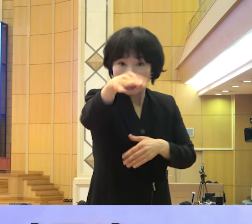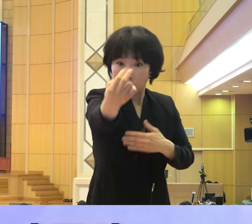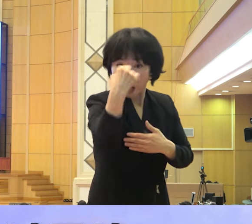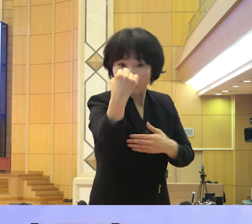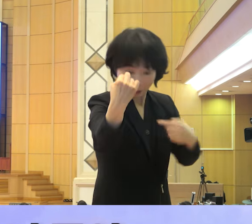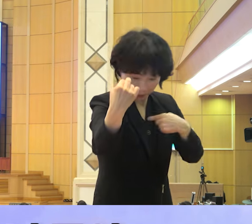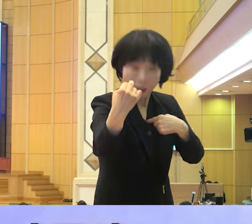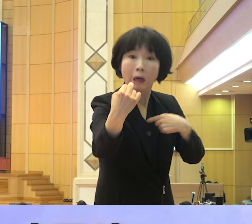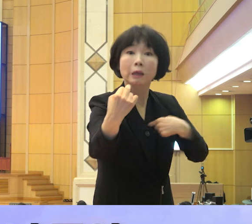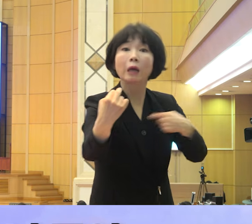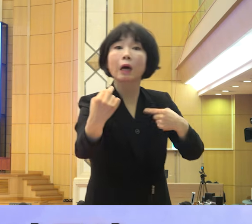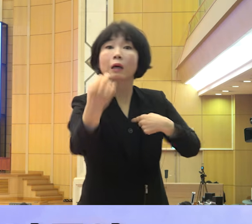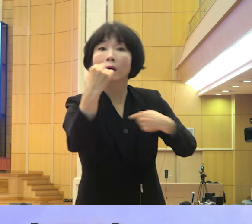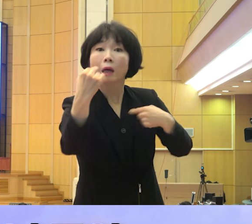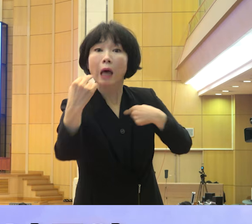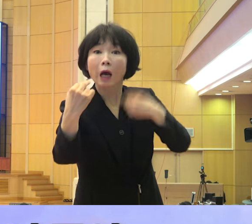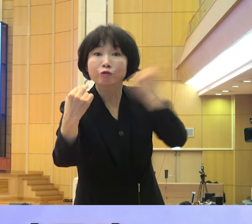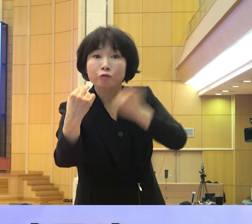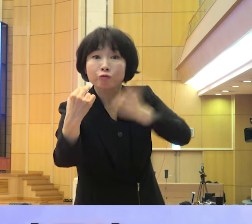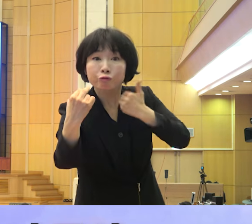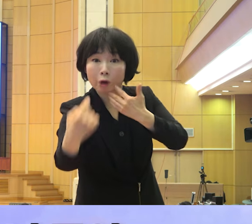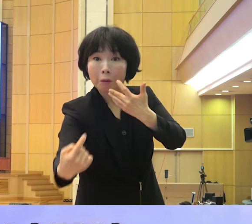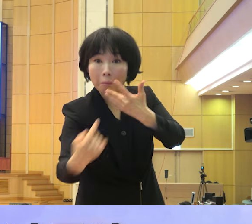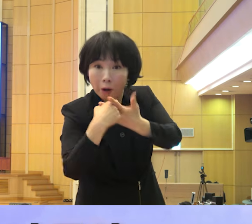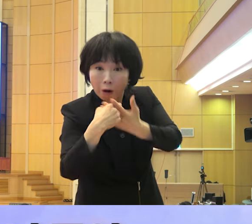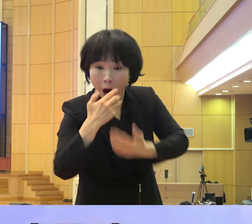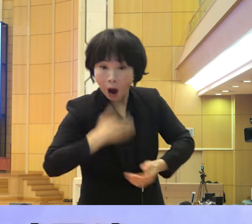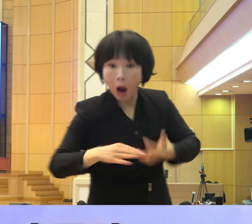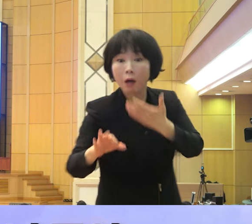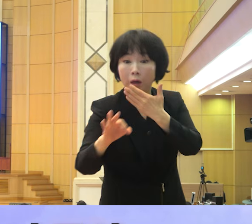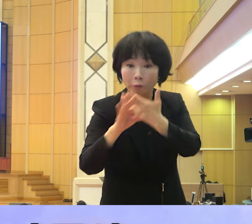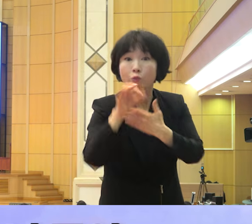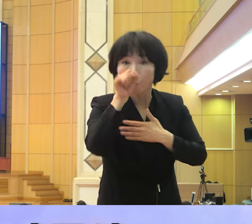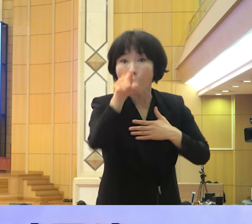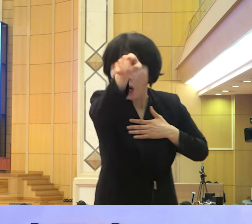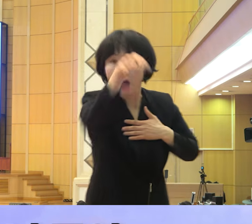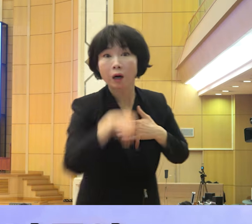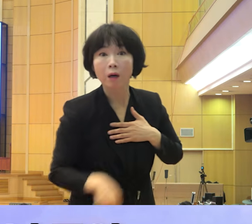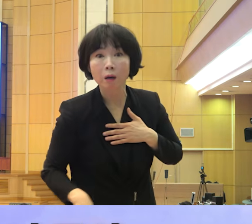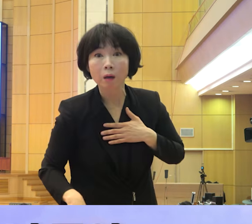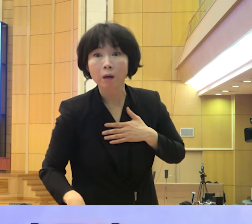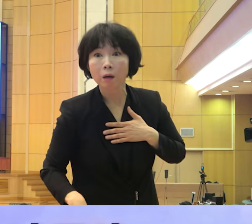하는 이분이 누구인지를 내가 알았다면